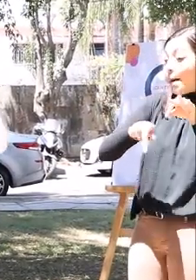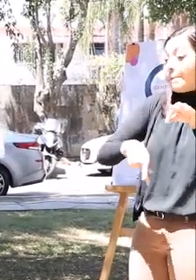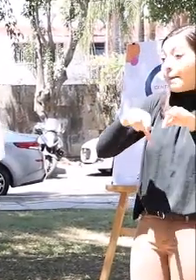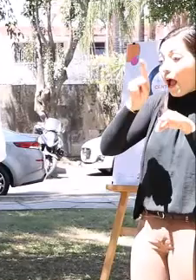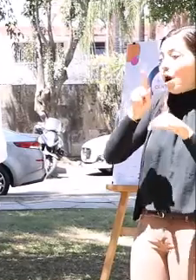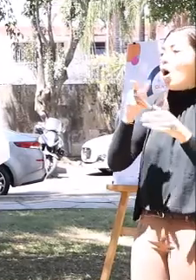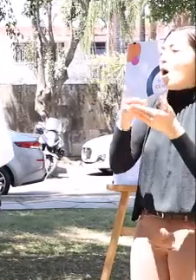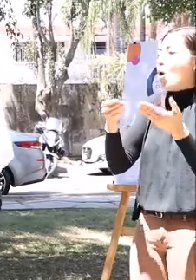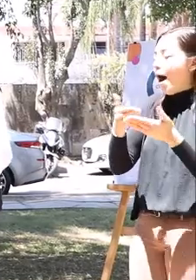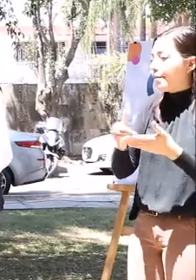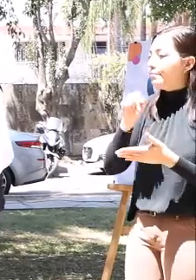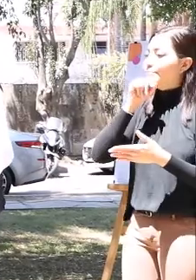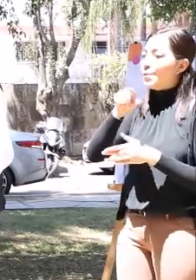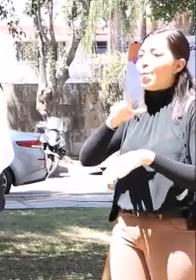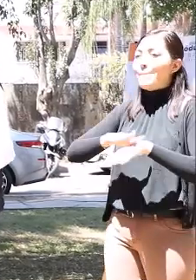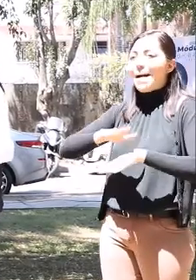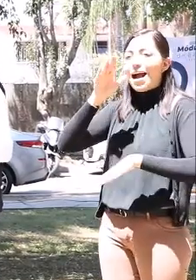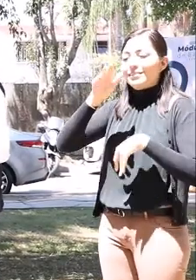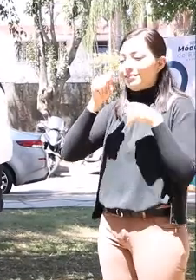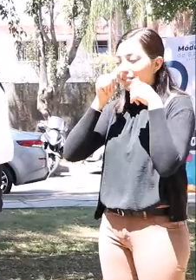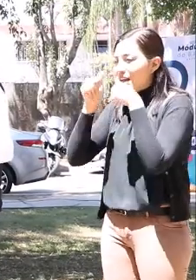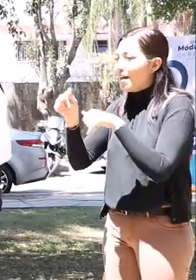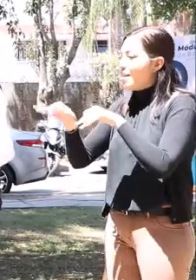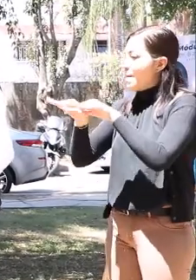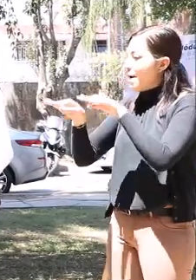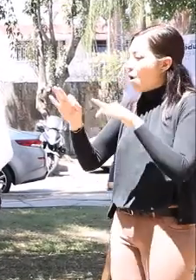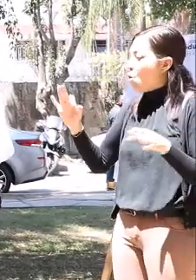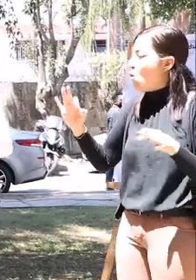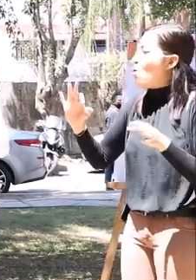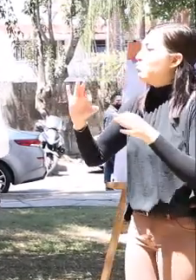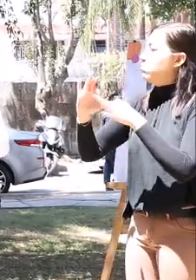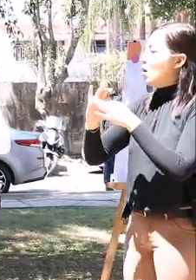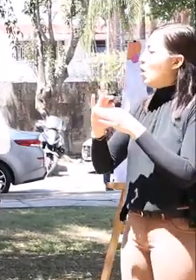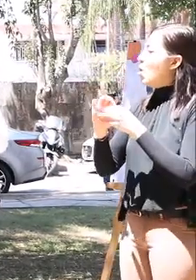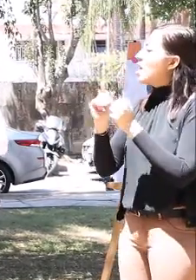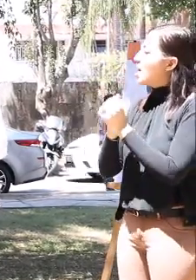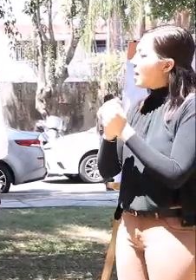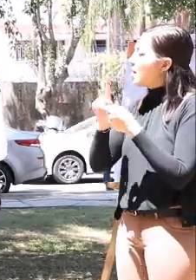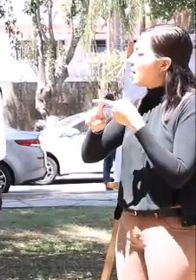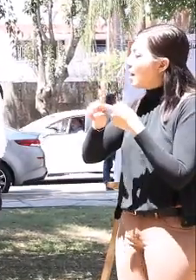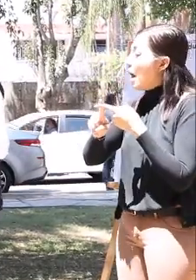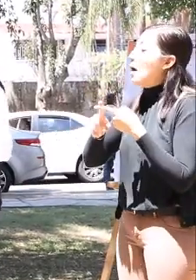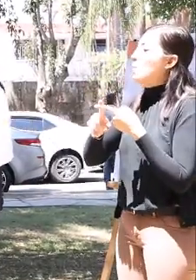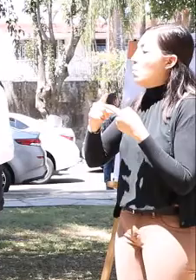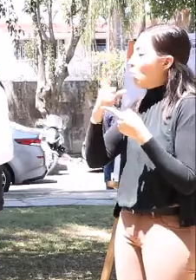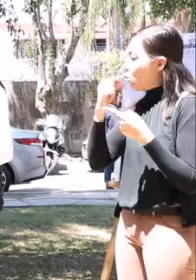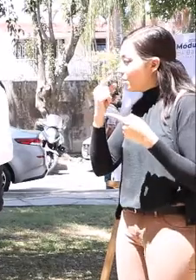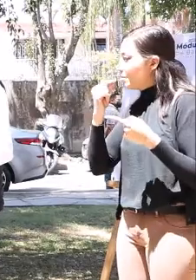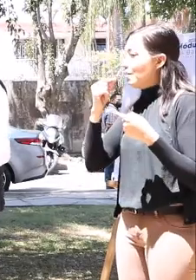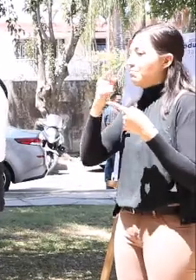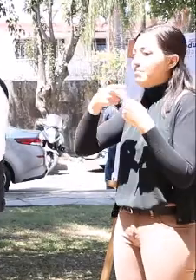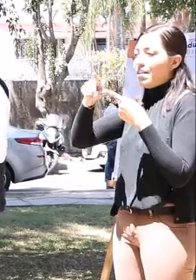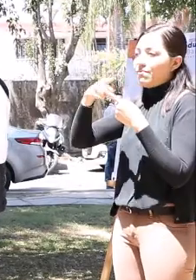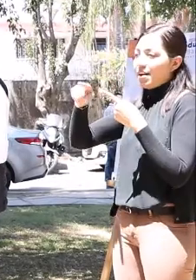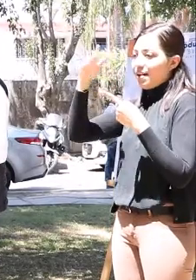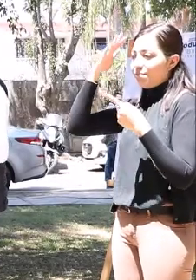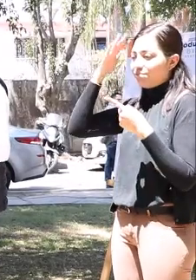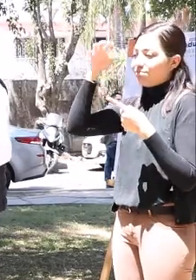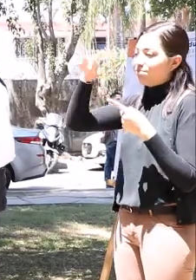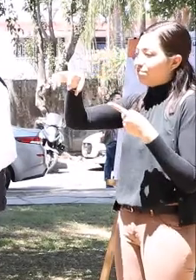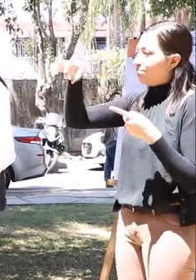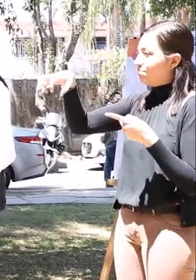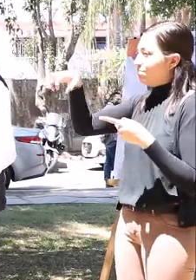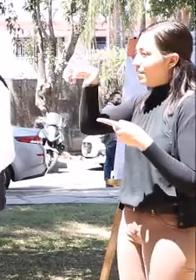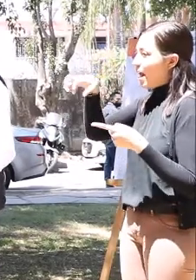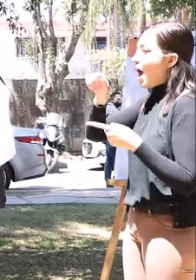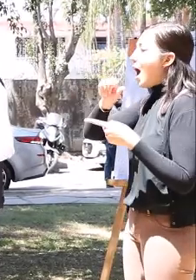se involucran de mejor forma y de una manera coordinada y de trabajo con las y los policías de todos los polígonos en los que estén